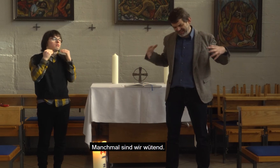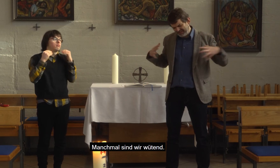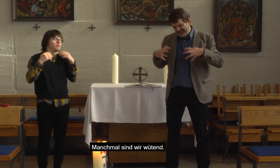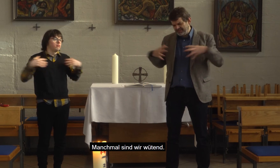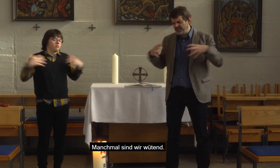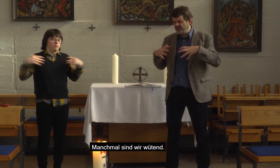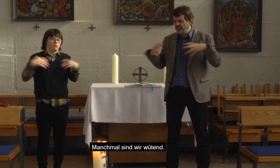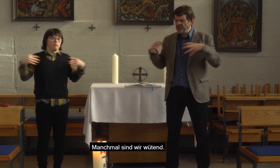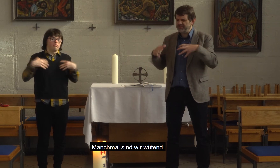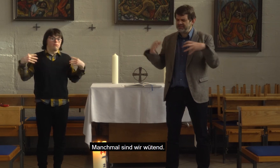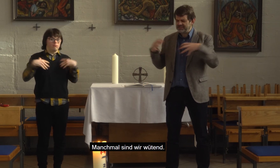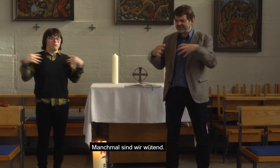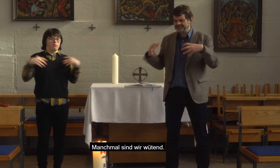manchmal sind wir wütend.